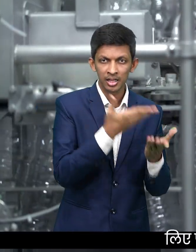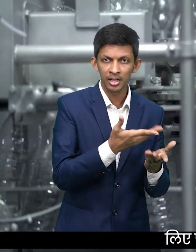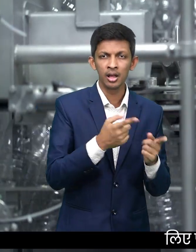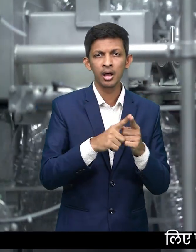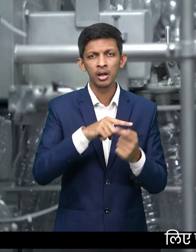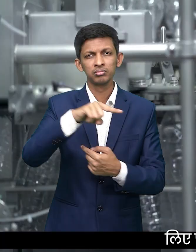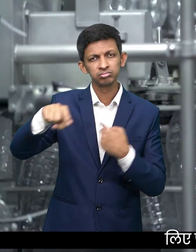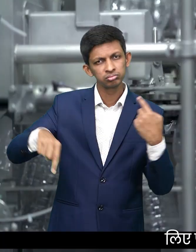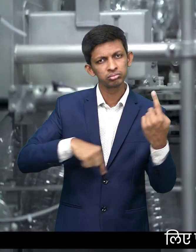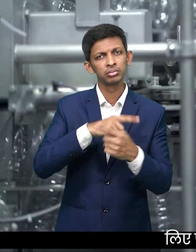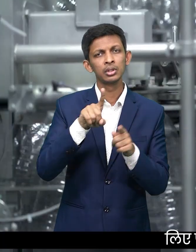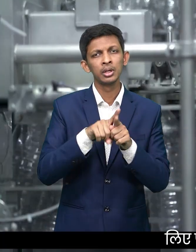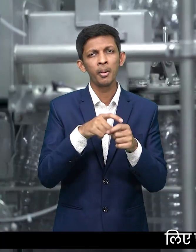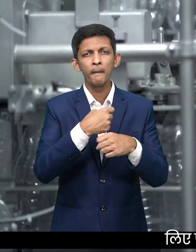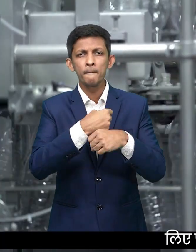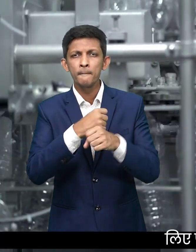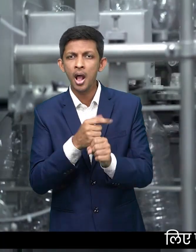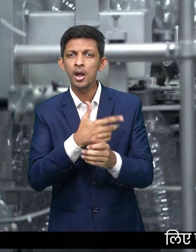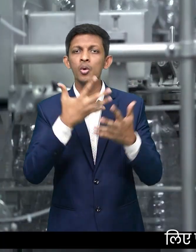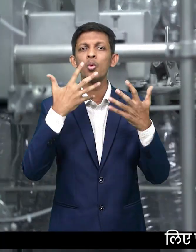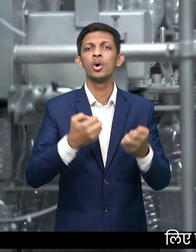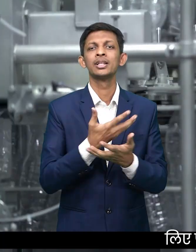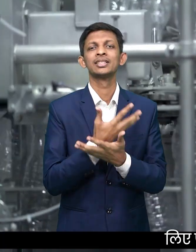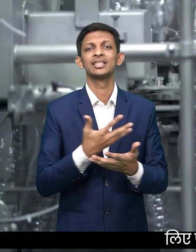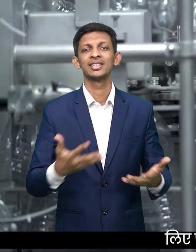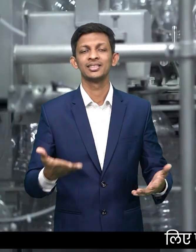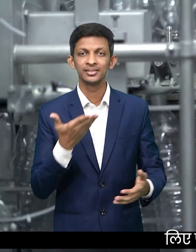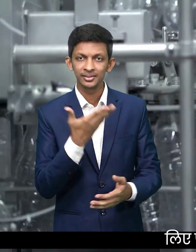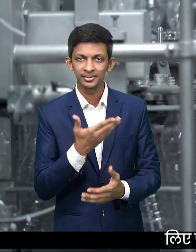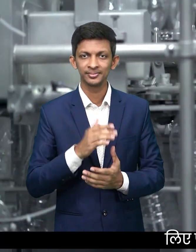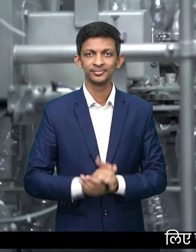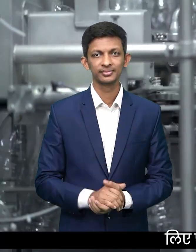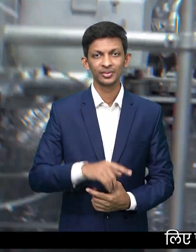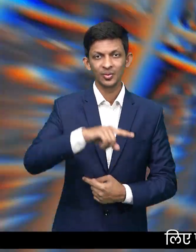लिए पुनर्नवीनीकरण किया जा सकता है।